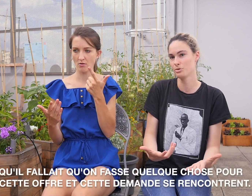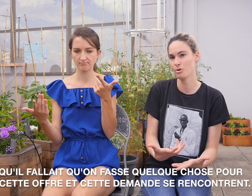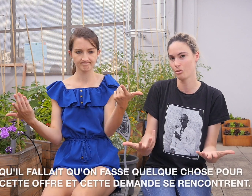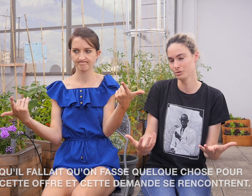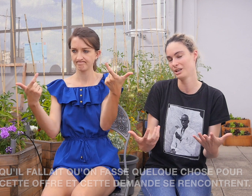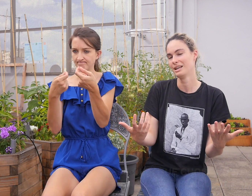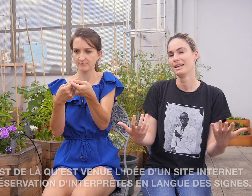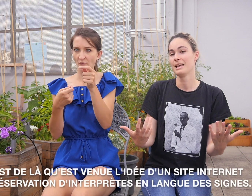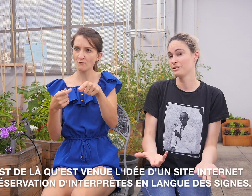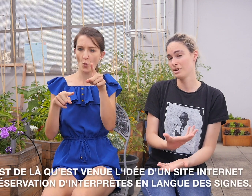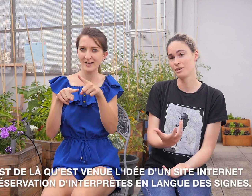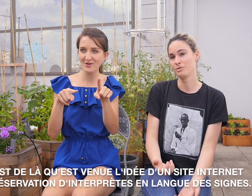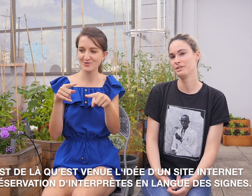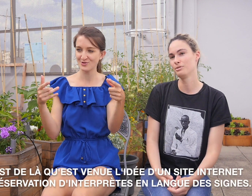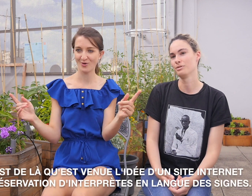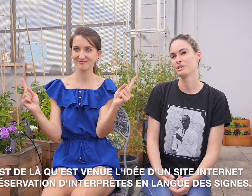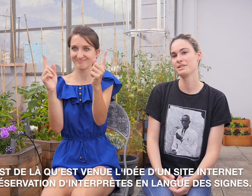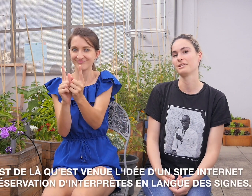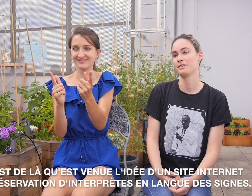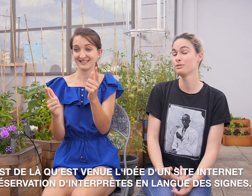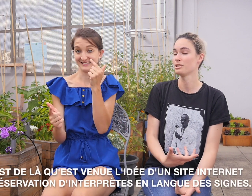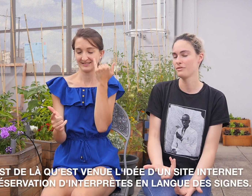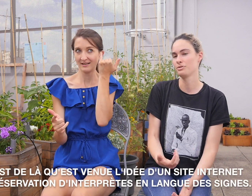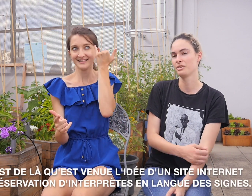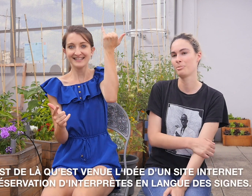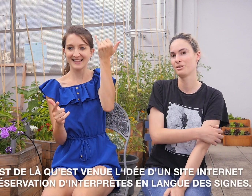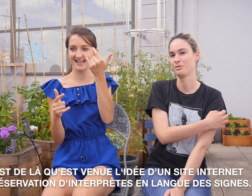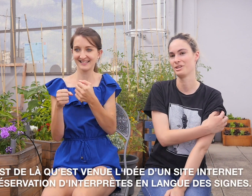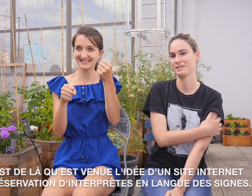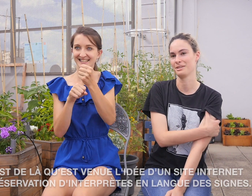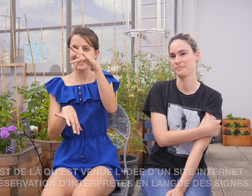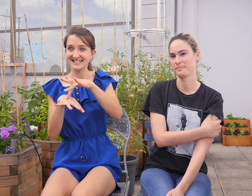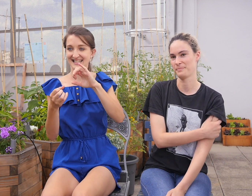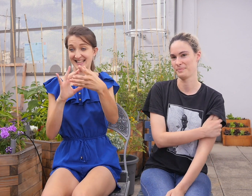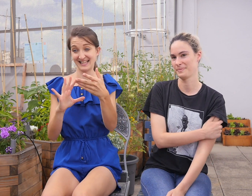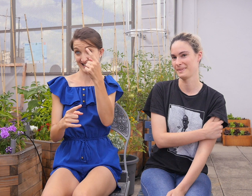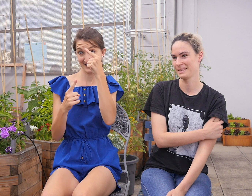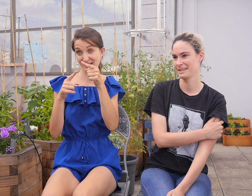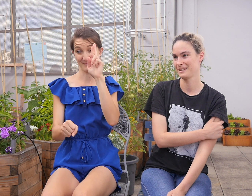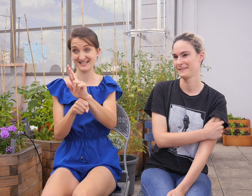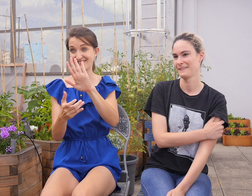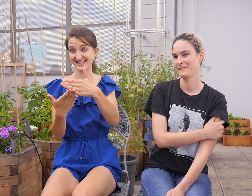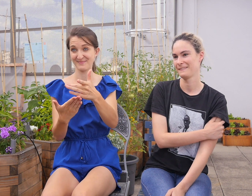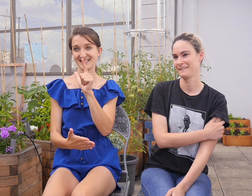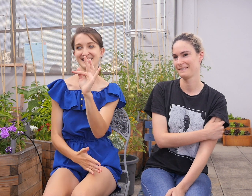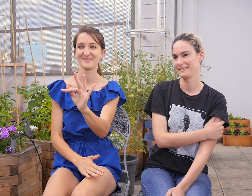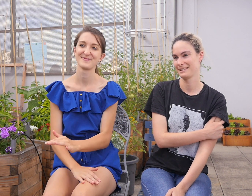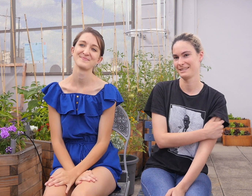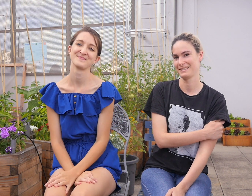et cette demande se rencontrent. Et c'est de là qu'est venue l'idée d'un site internet de réservation d'interprètes en langue des signes.